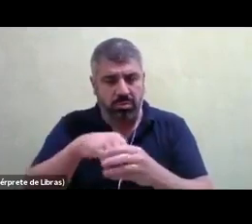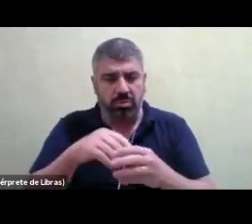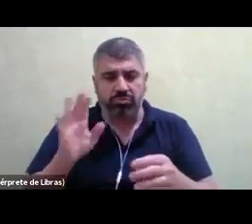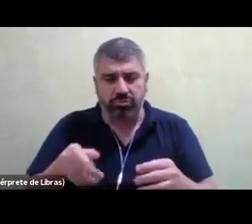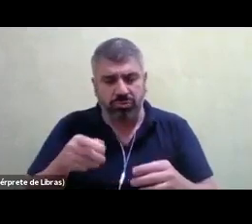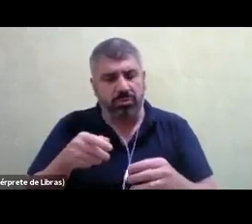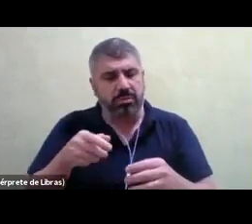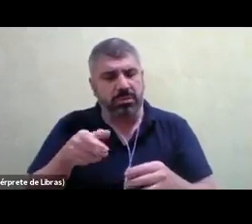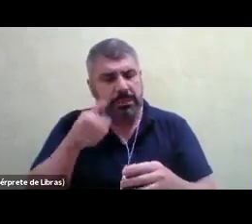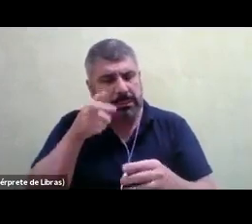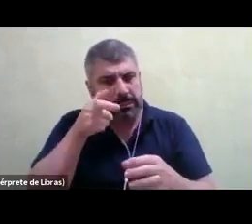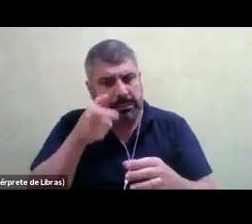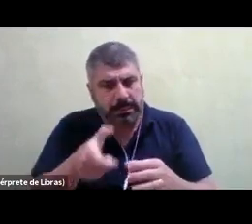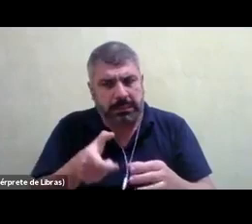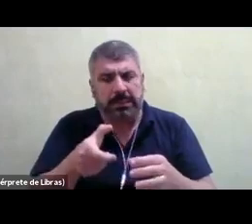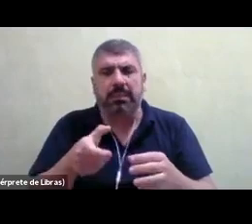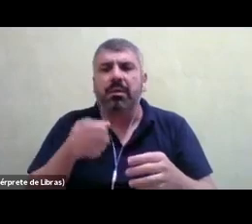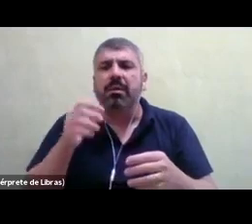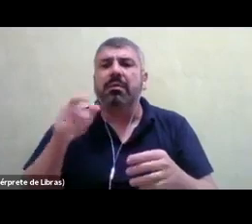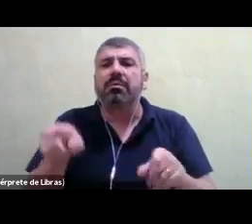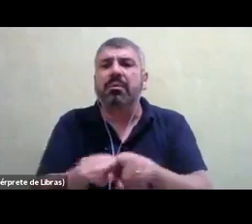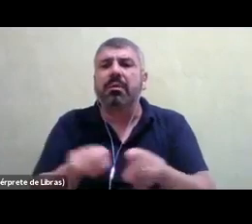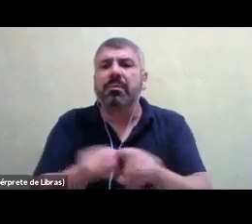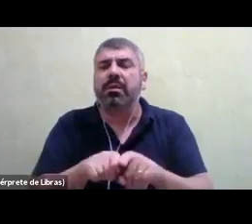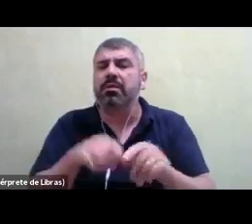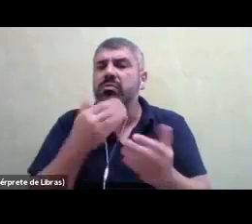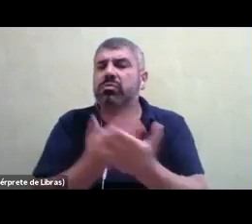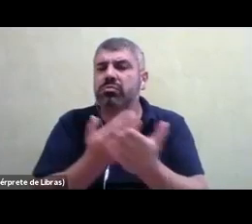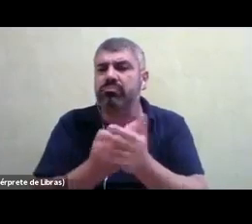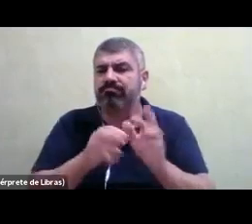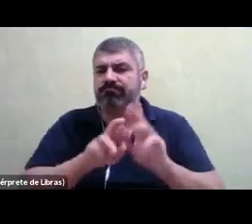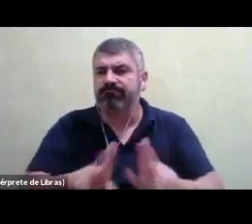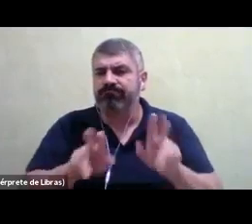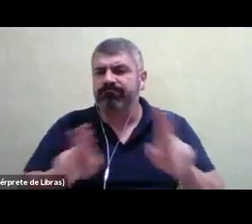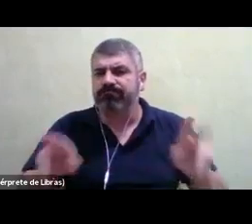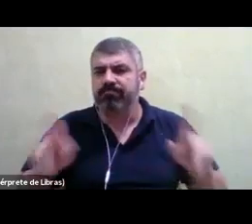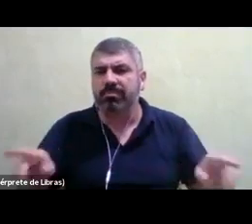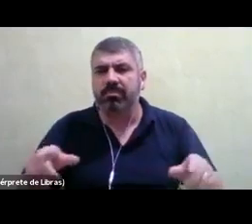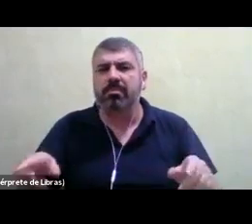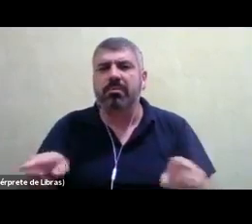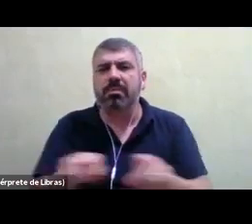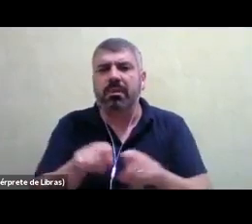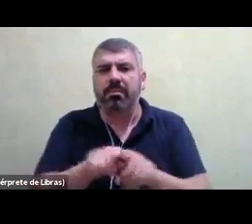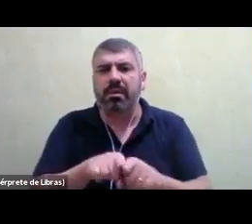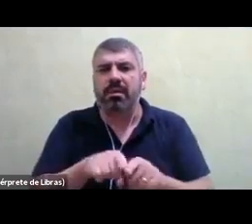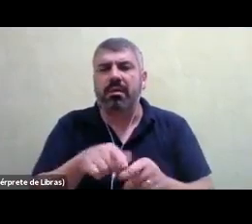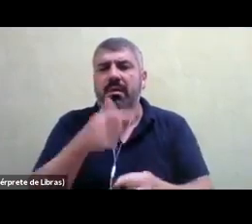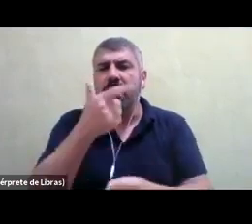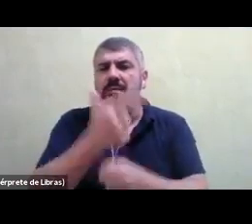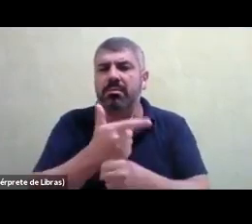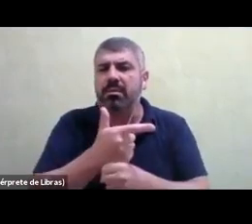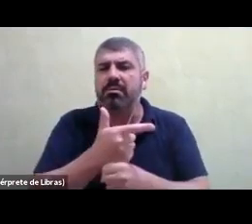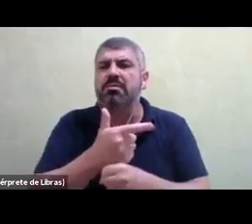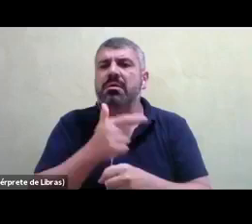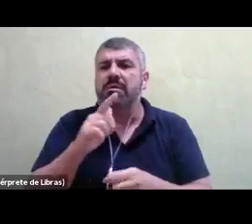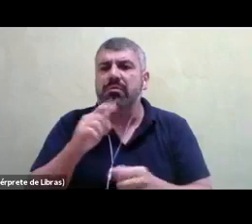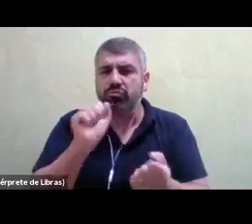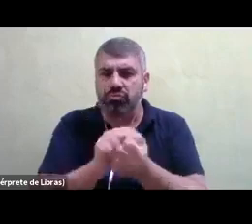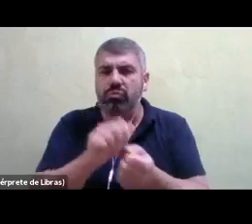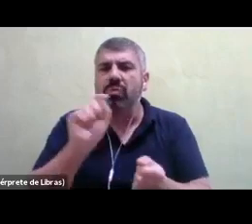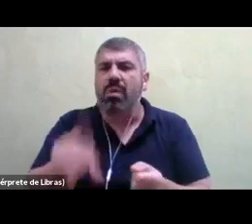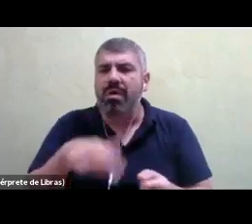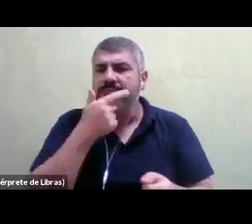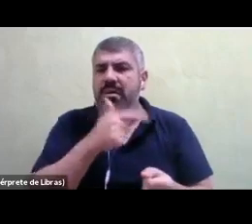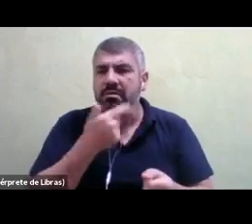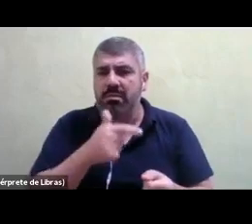todos os estudos que estamos fazendo com a liderança da Fernanda ao longo desses 12 anos. Então, eu estou usando